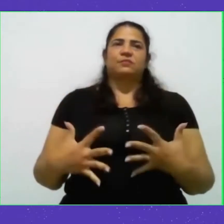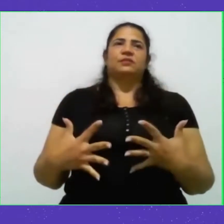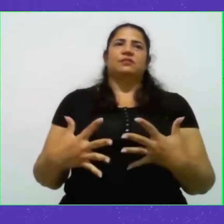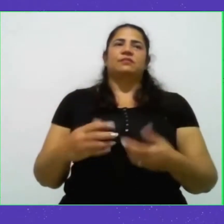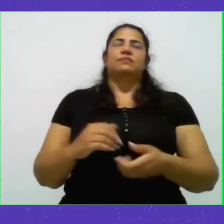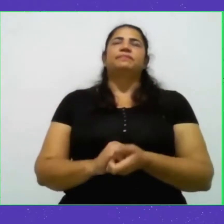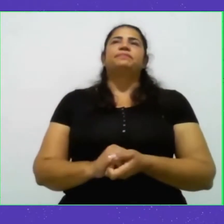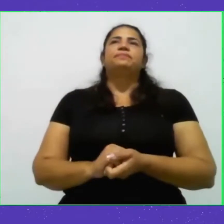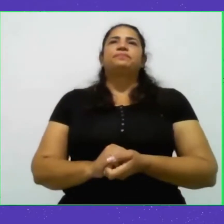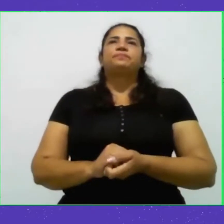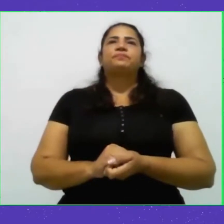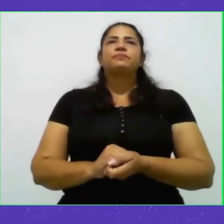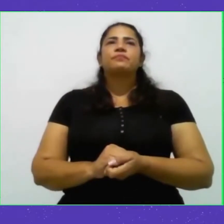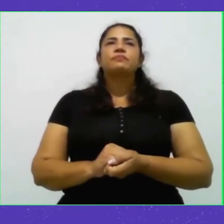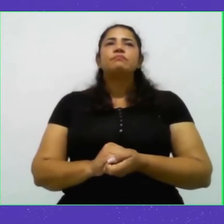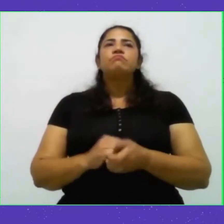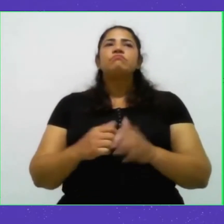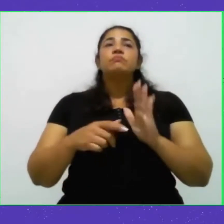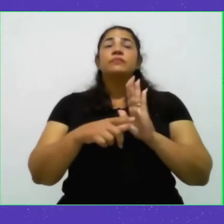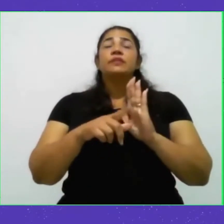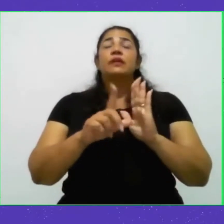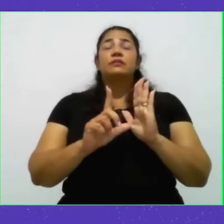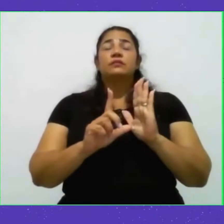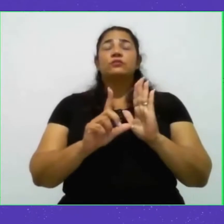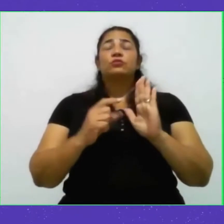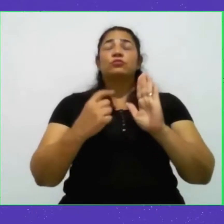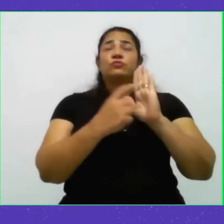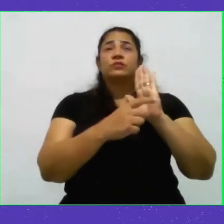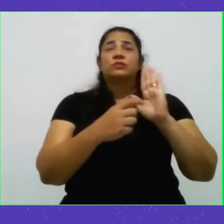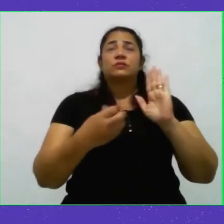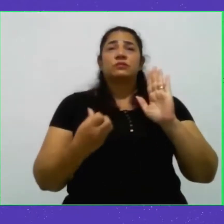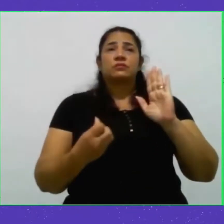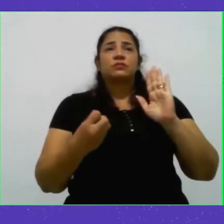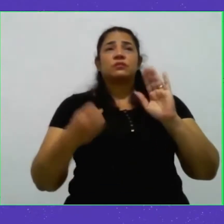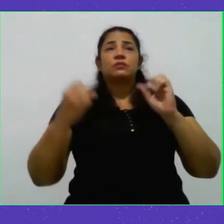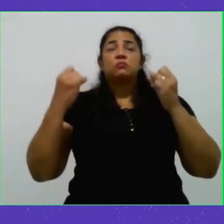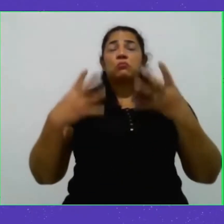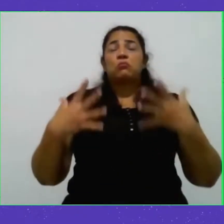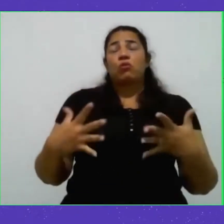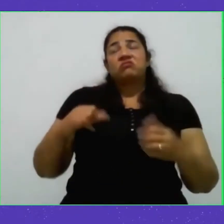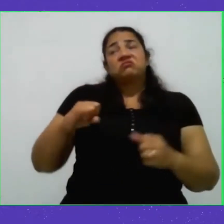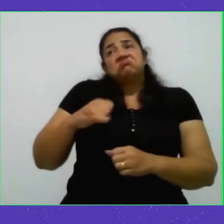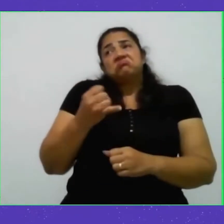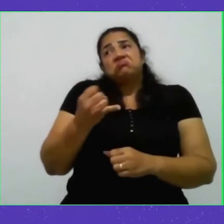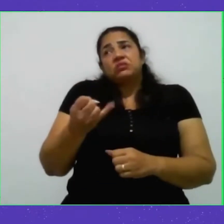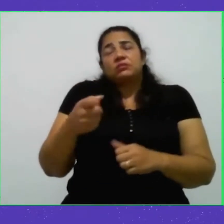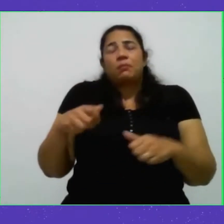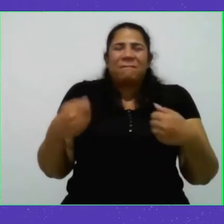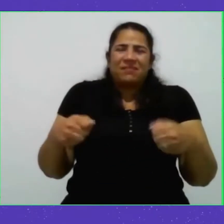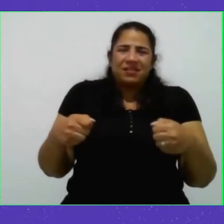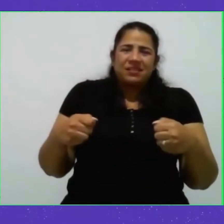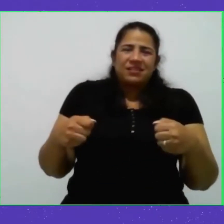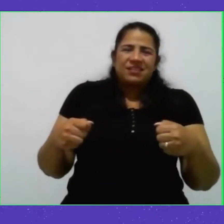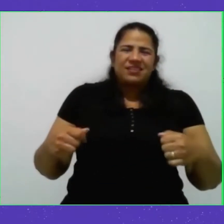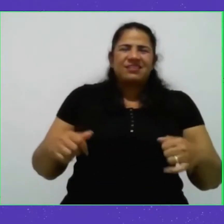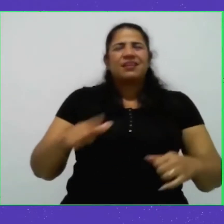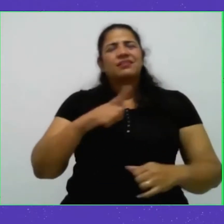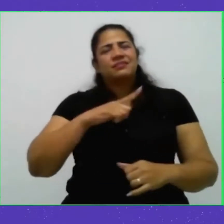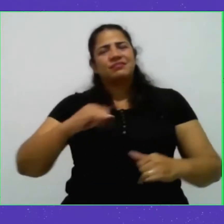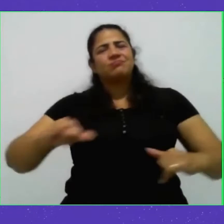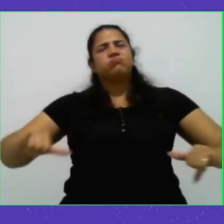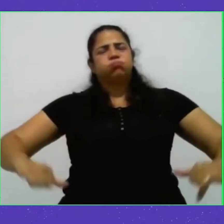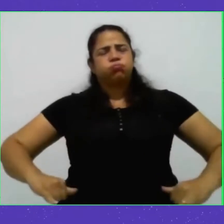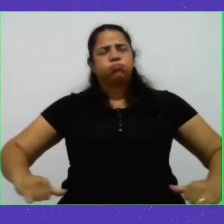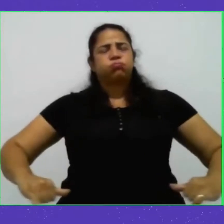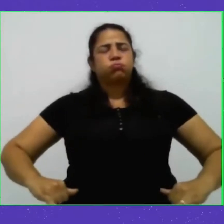no versículo 6 fala da provação, que se necessário nós vamos passar por ela. E no versículo 7 diz: para que, uma vez confirmado o